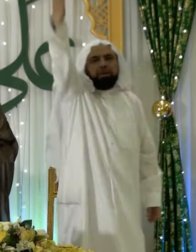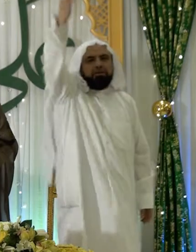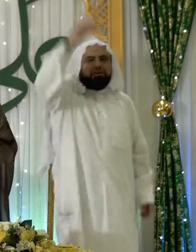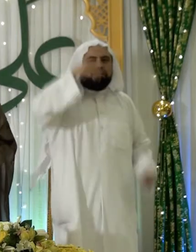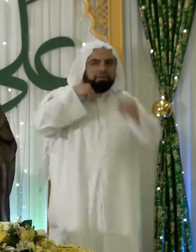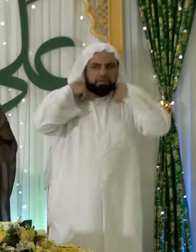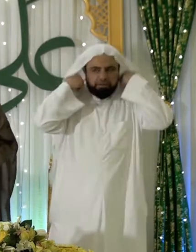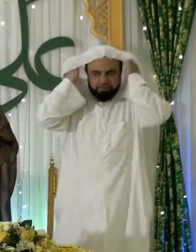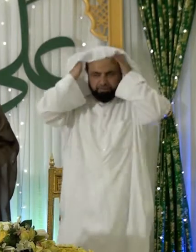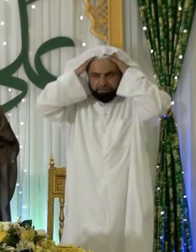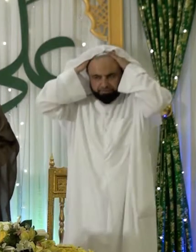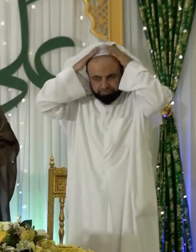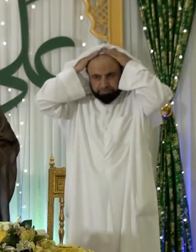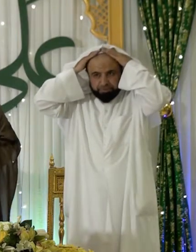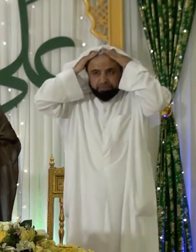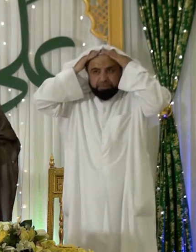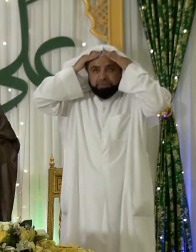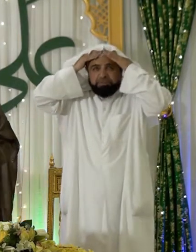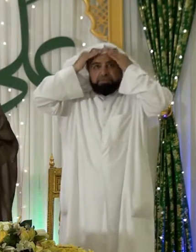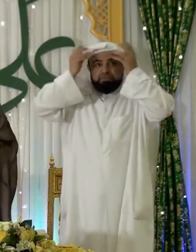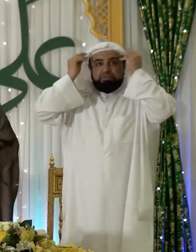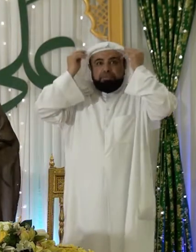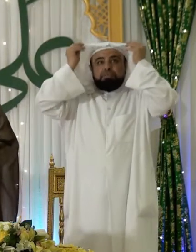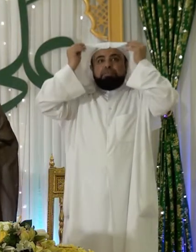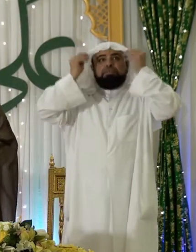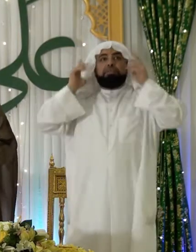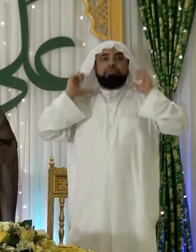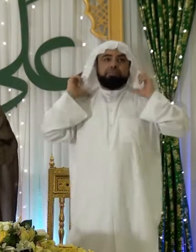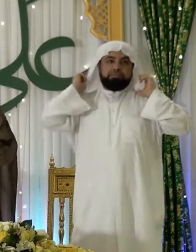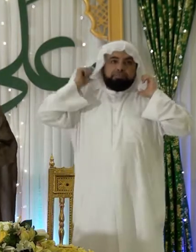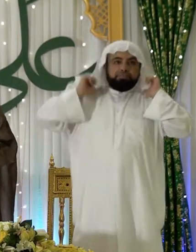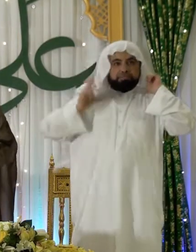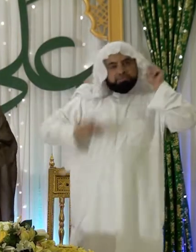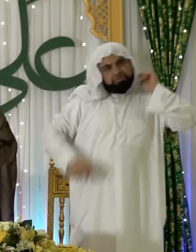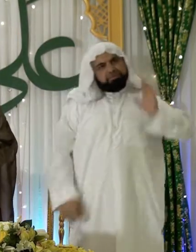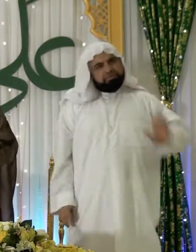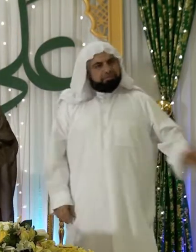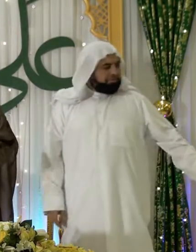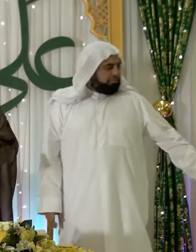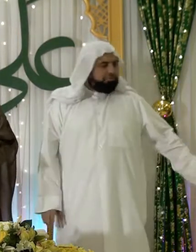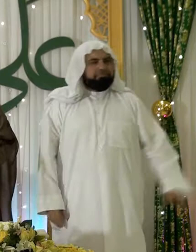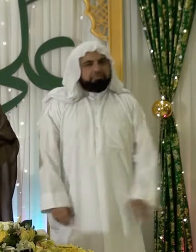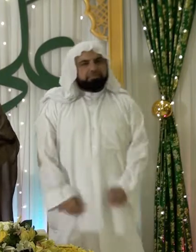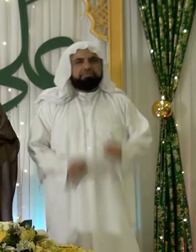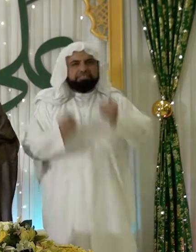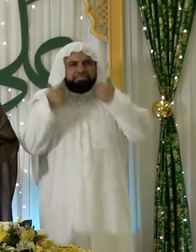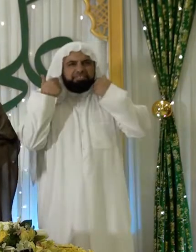الله